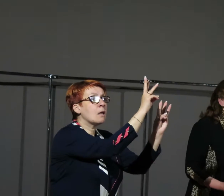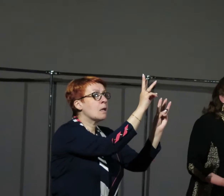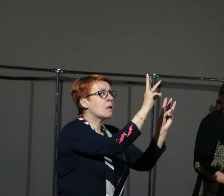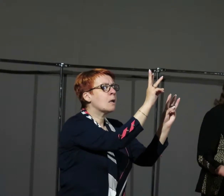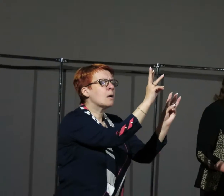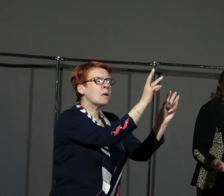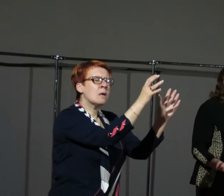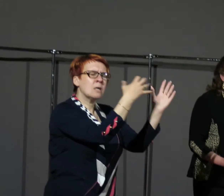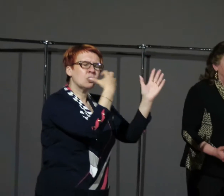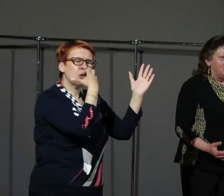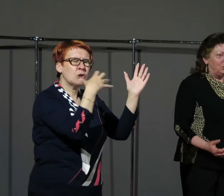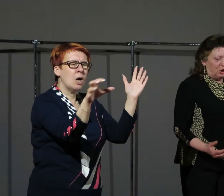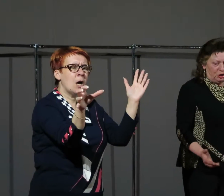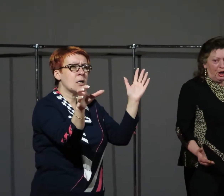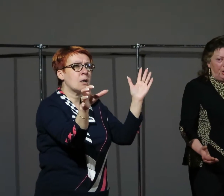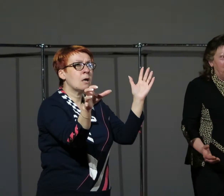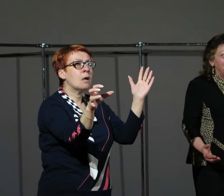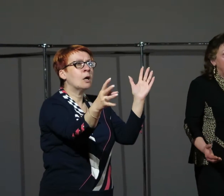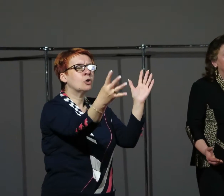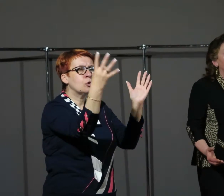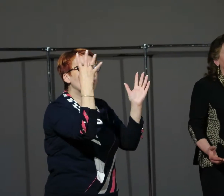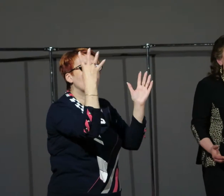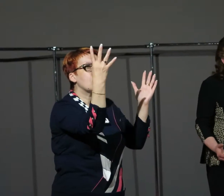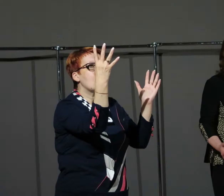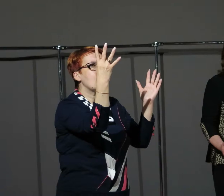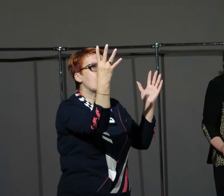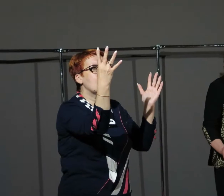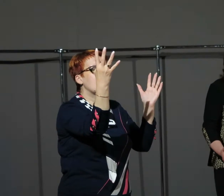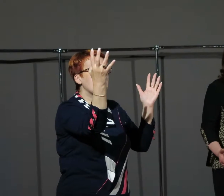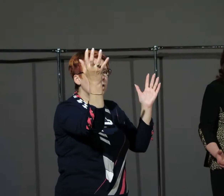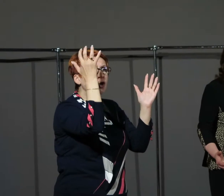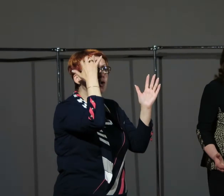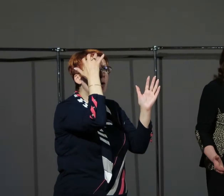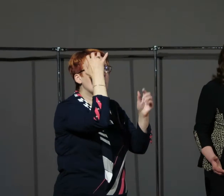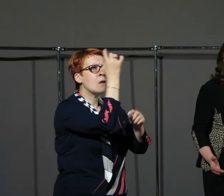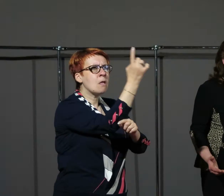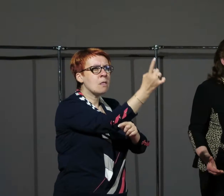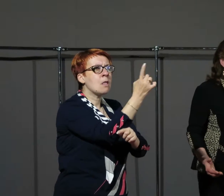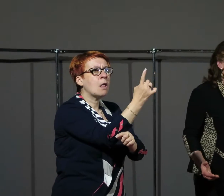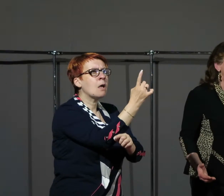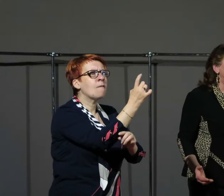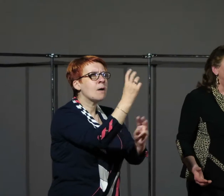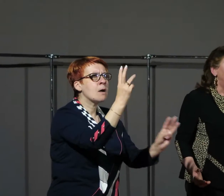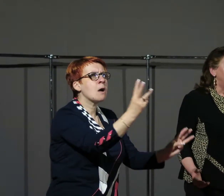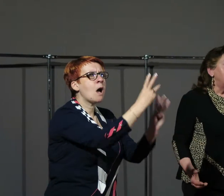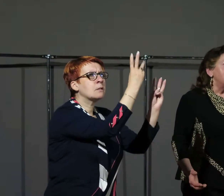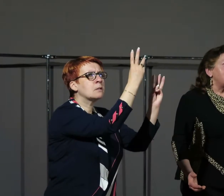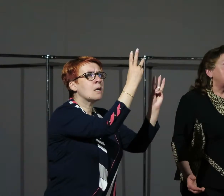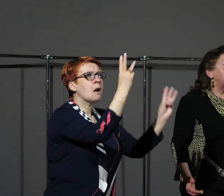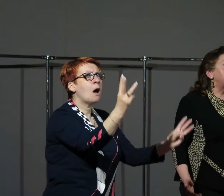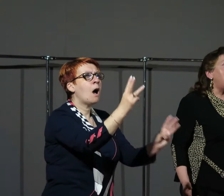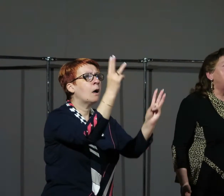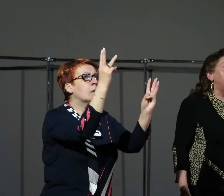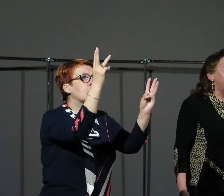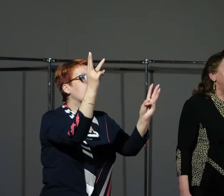неправдоподобно жарко четыре черных танковых костра.